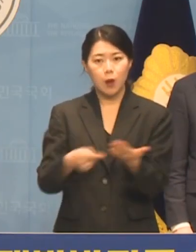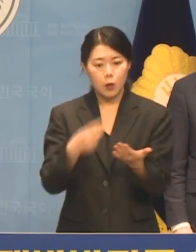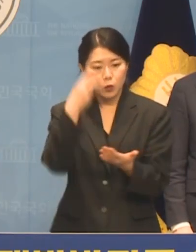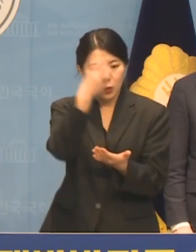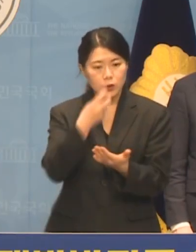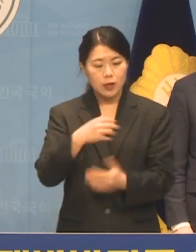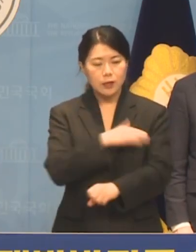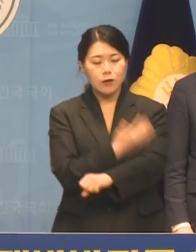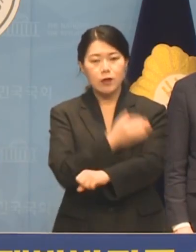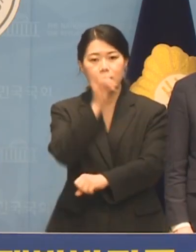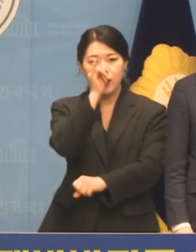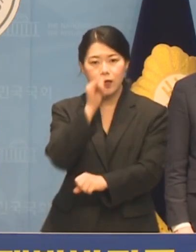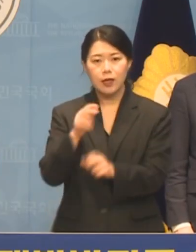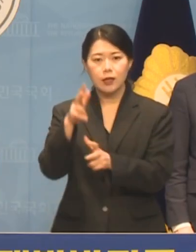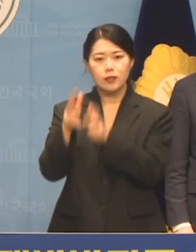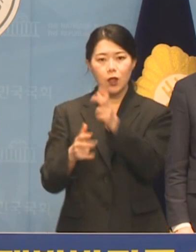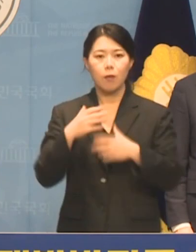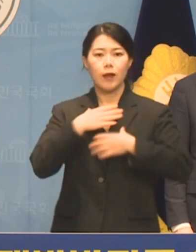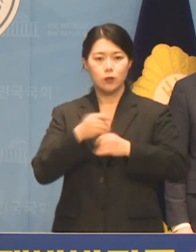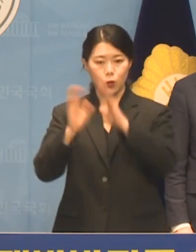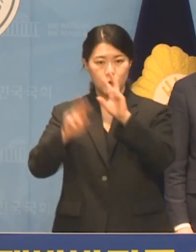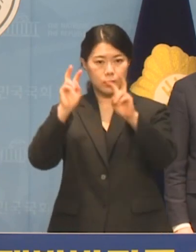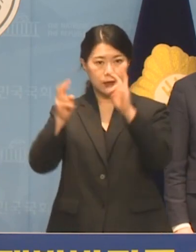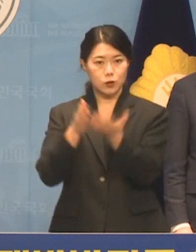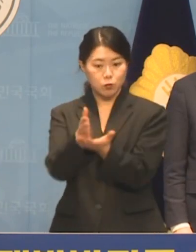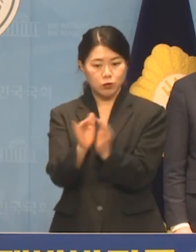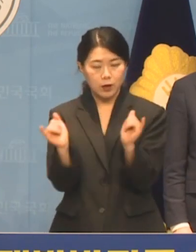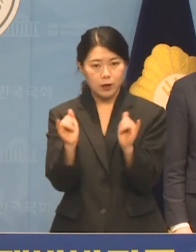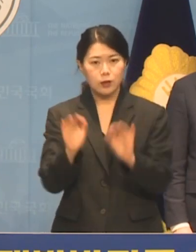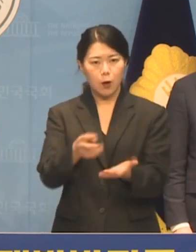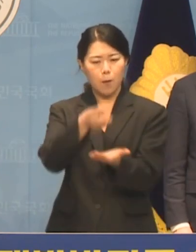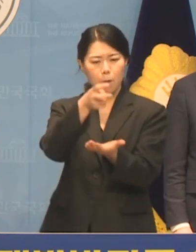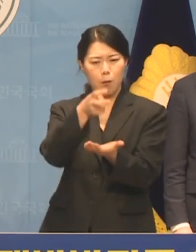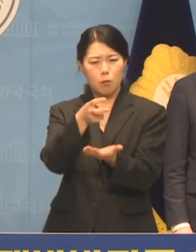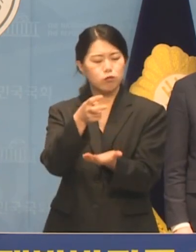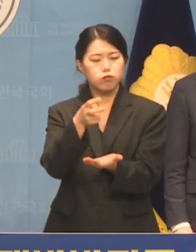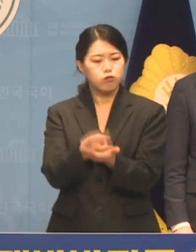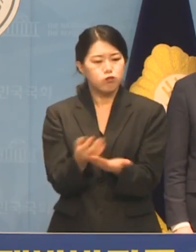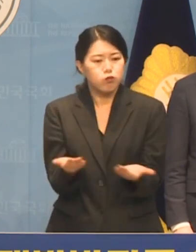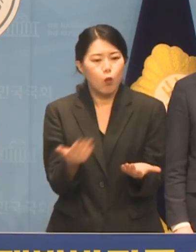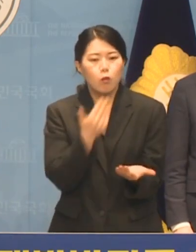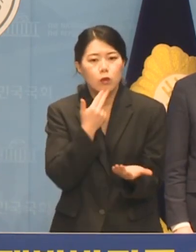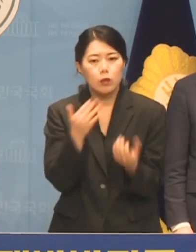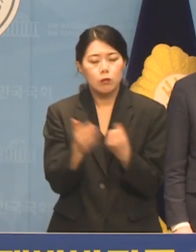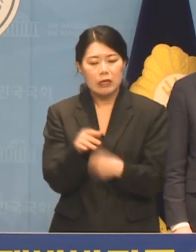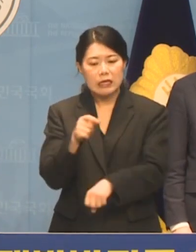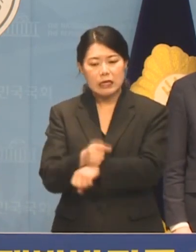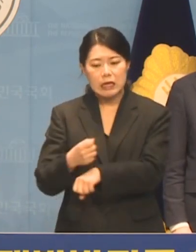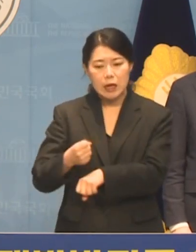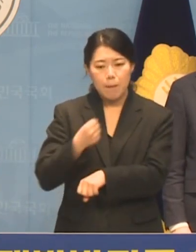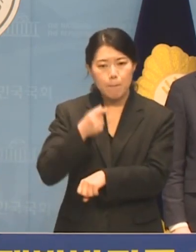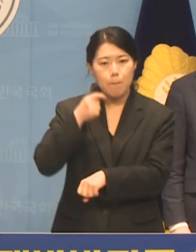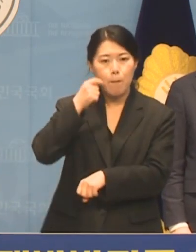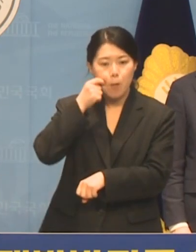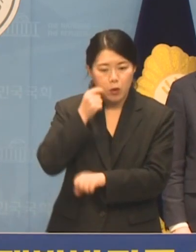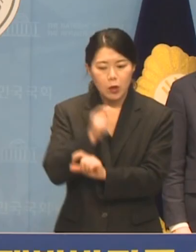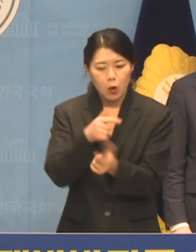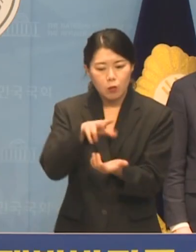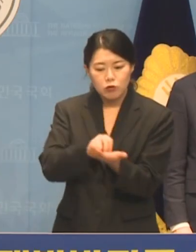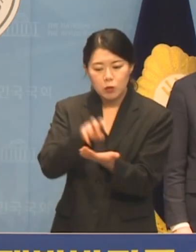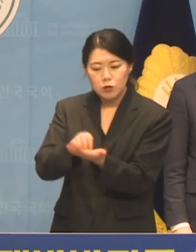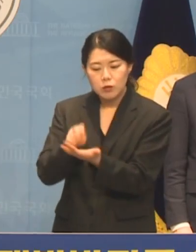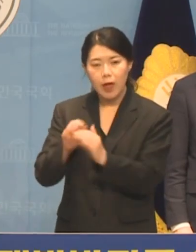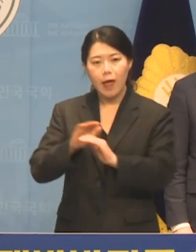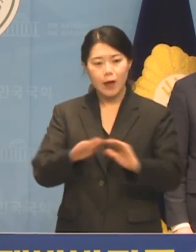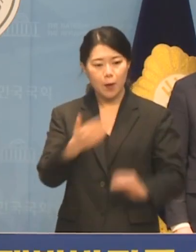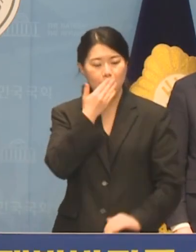있는 산업안전보험공단의 전문가들이 마찬가지로 법적 근거가 없어서 행정력을 발휘하기 어려웠던 여러 가지 문제들도 해결할 수